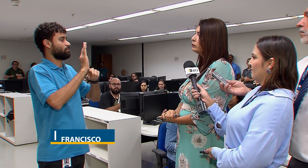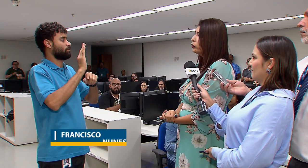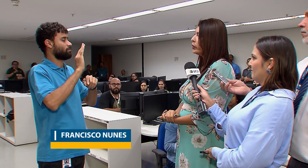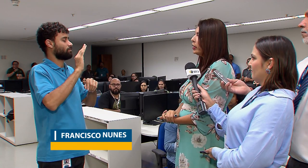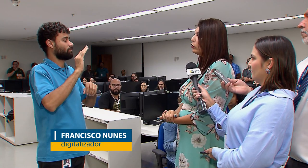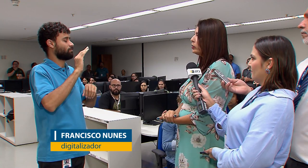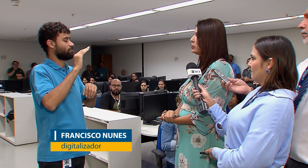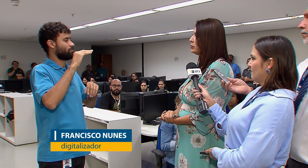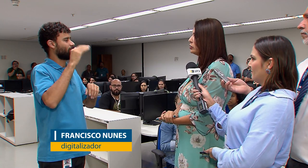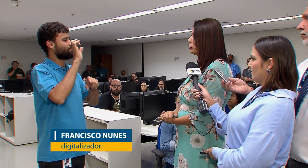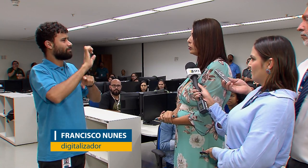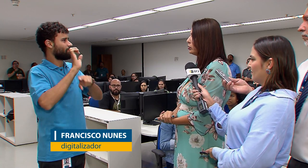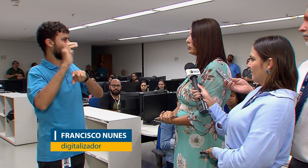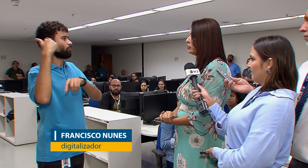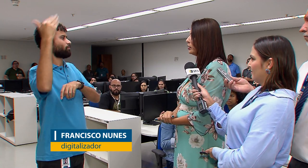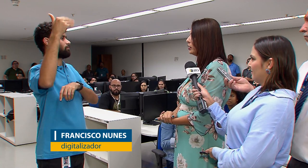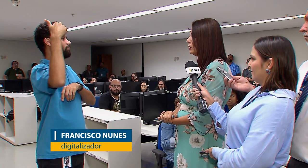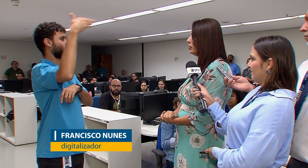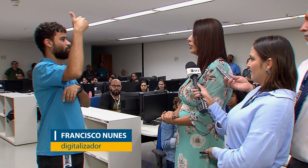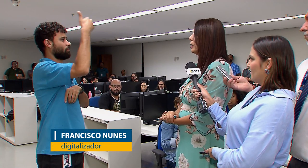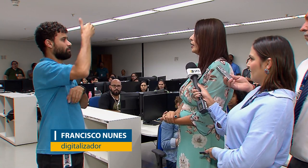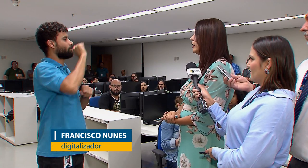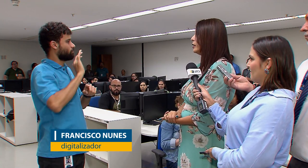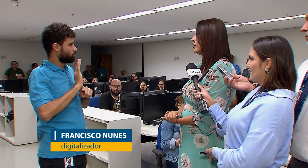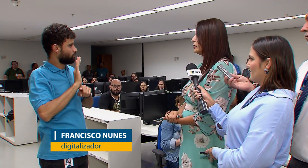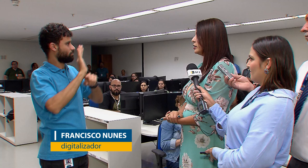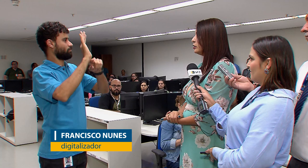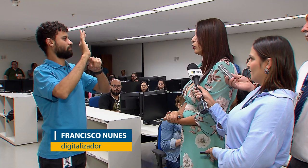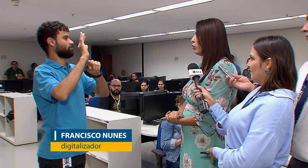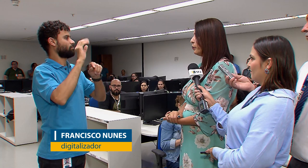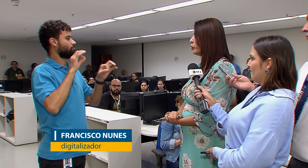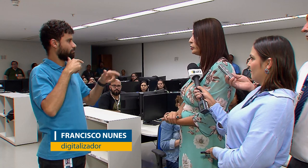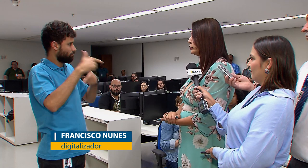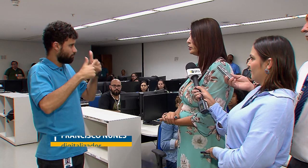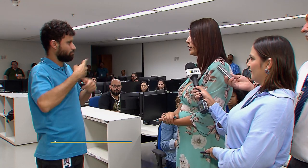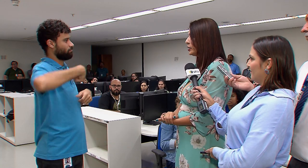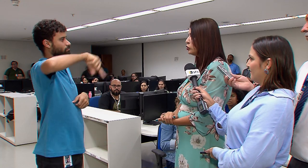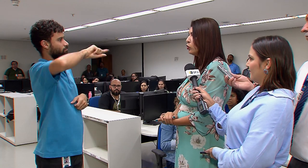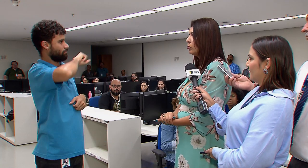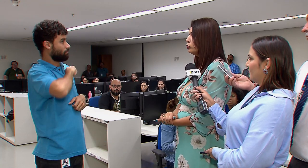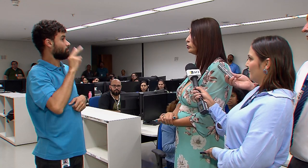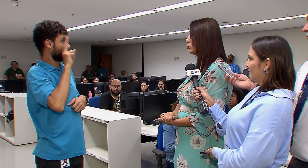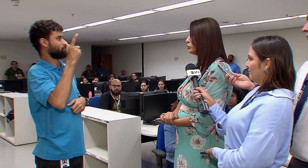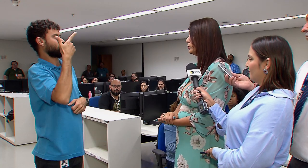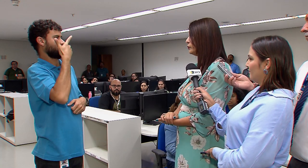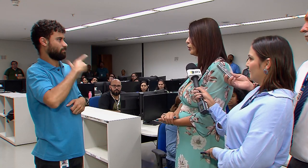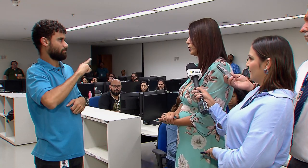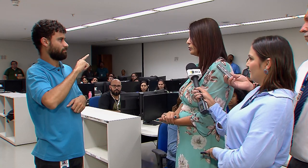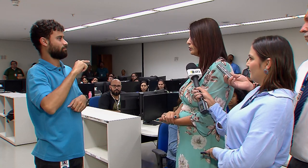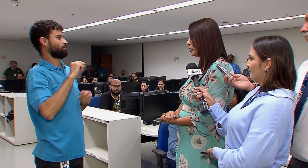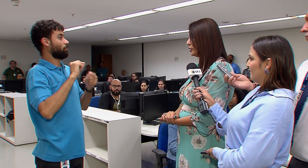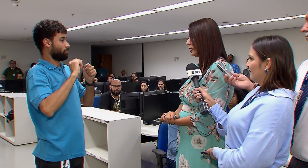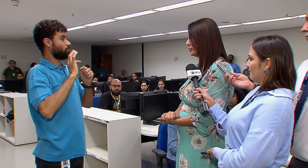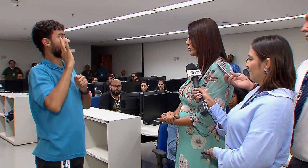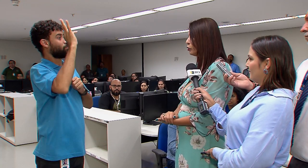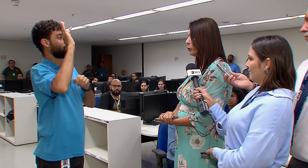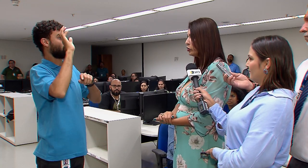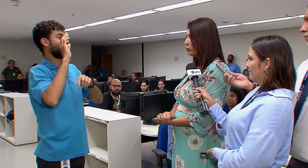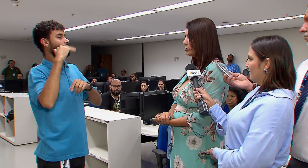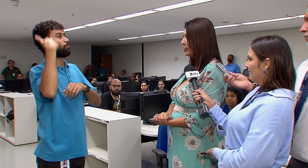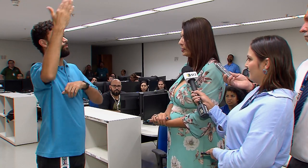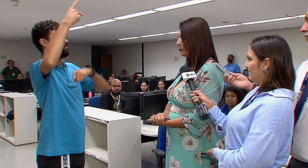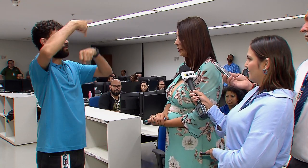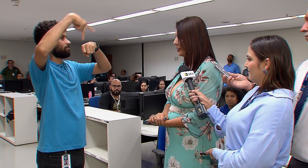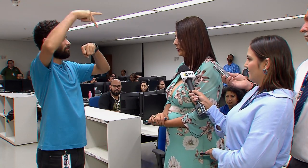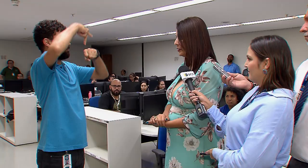O que o STJ tem é dar essa oportunidade como os outros de fora não têm dado essa